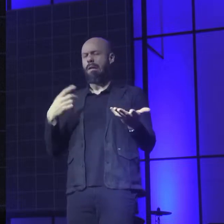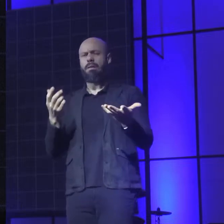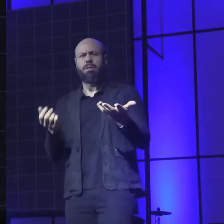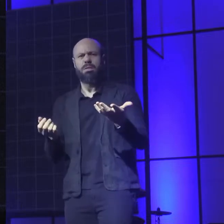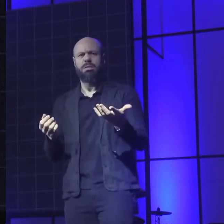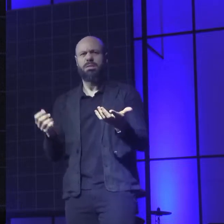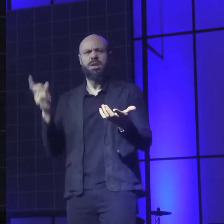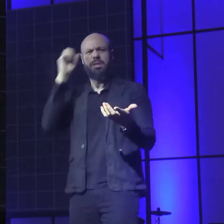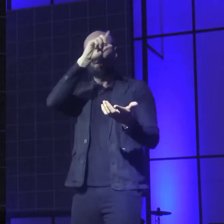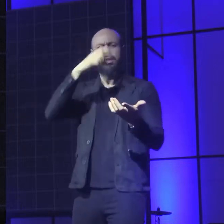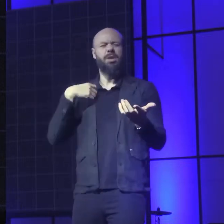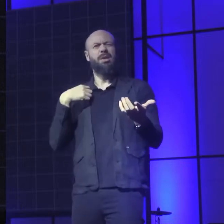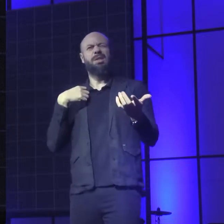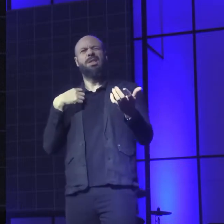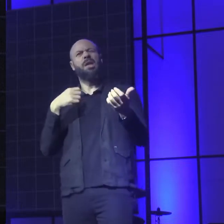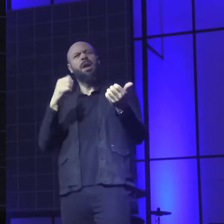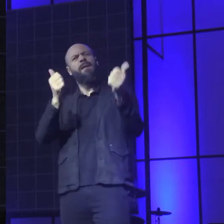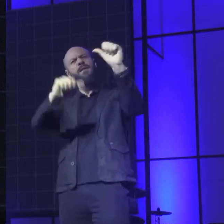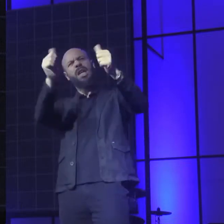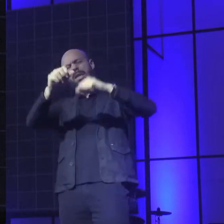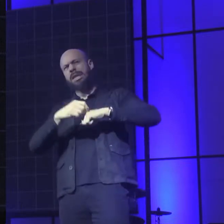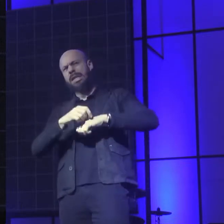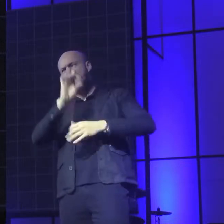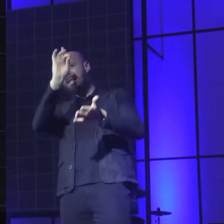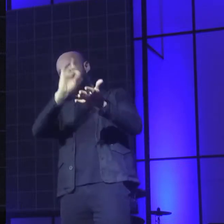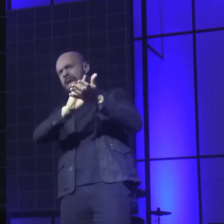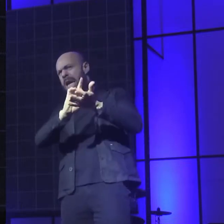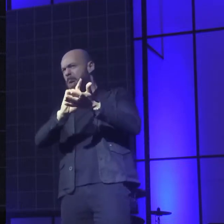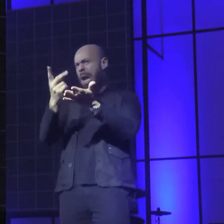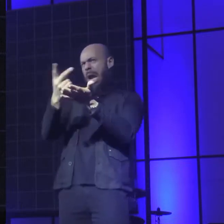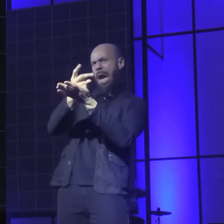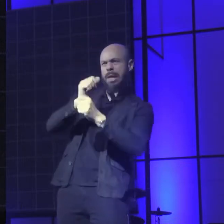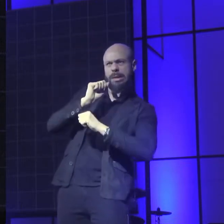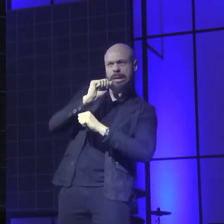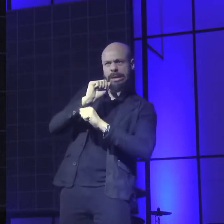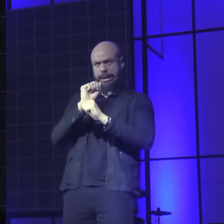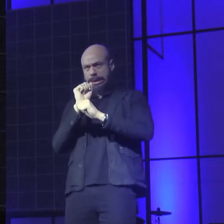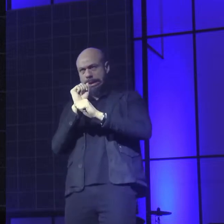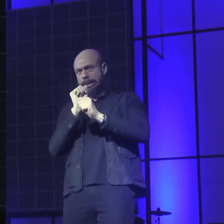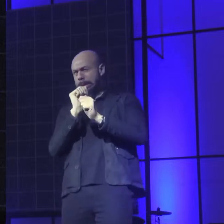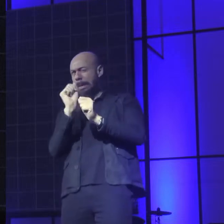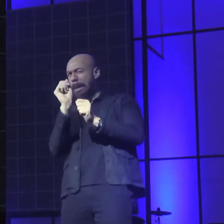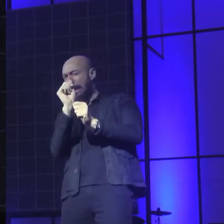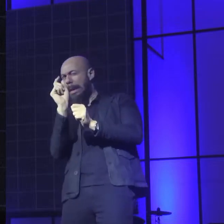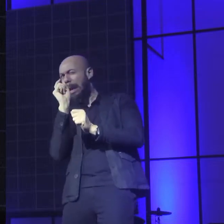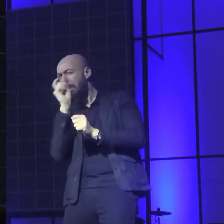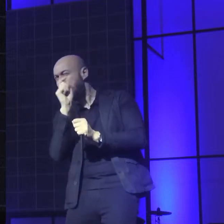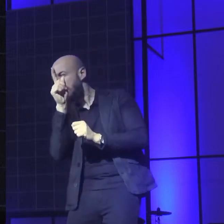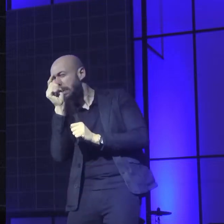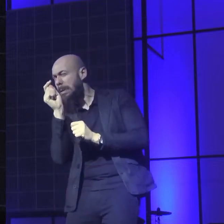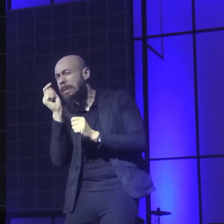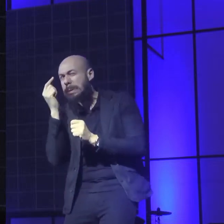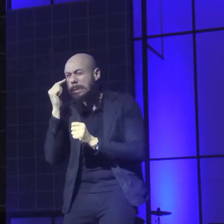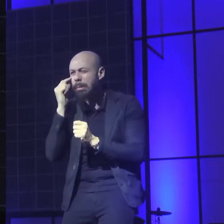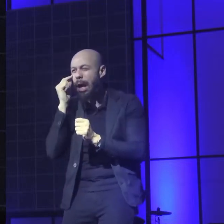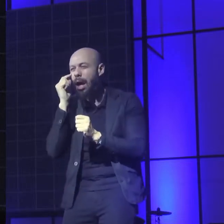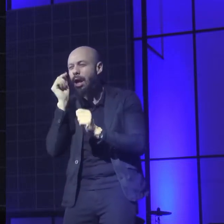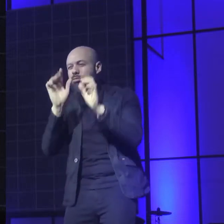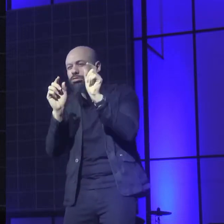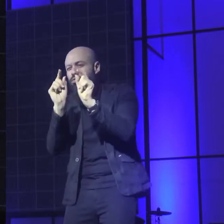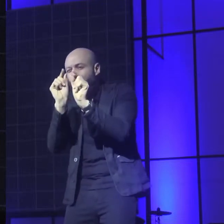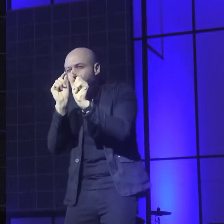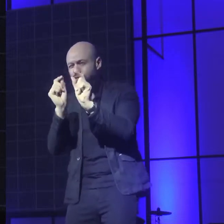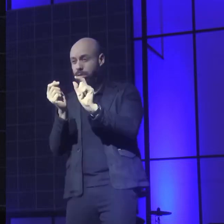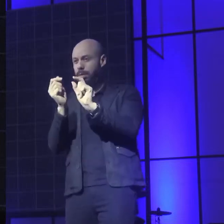você discernir, você separar o que é verdade e o que é mentira. Mas uma coisa a gente